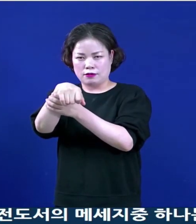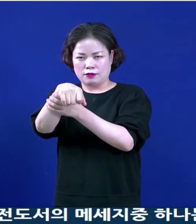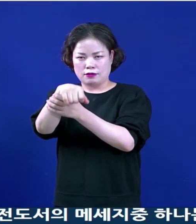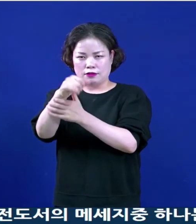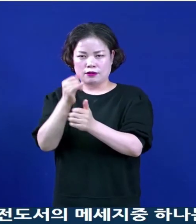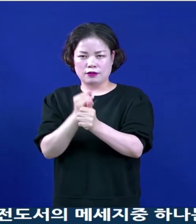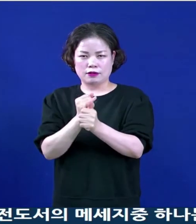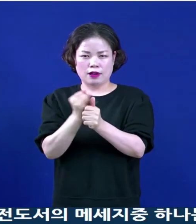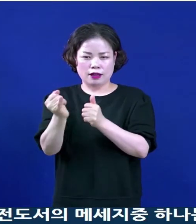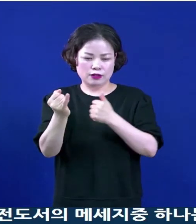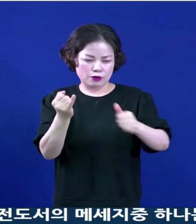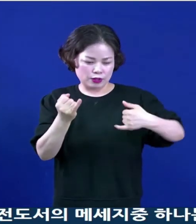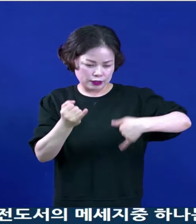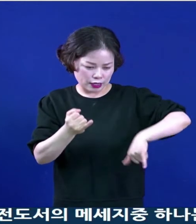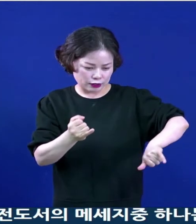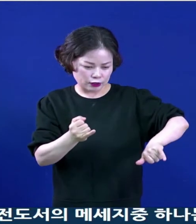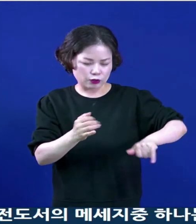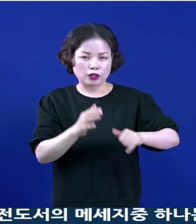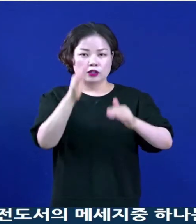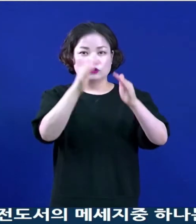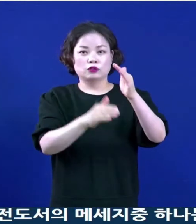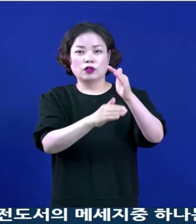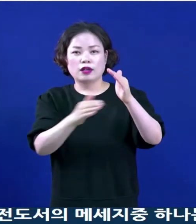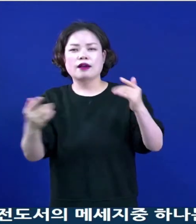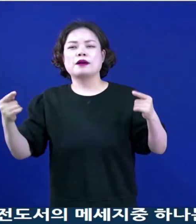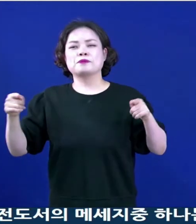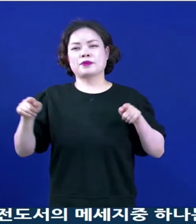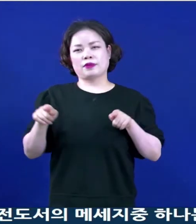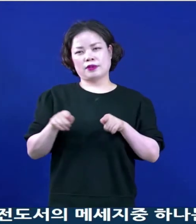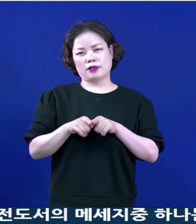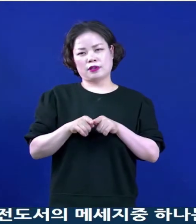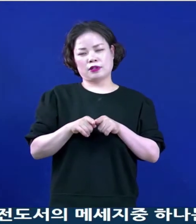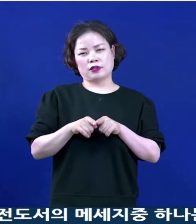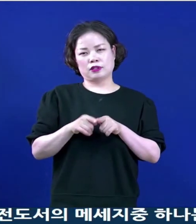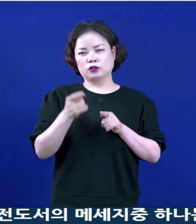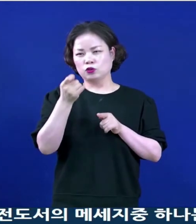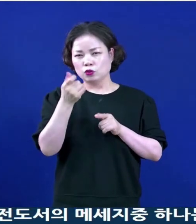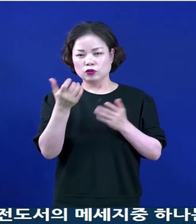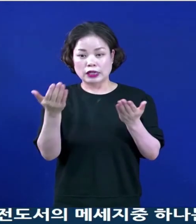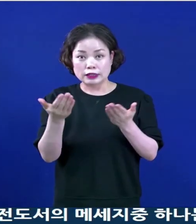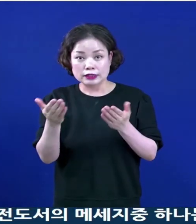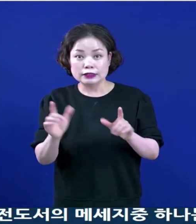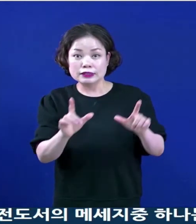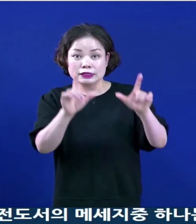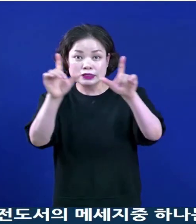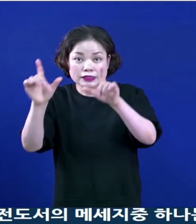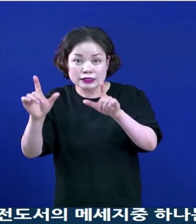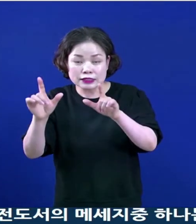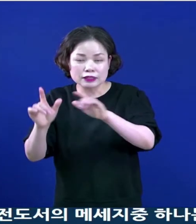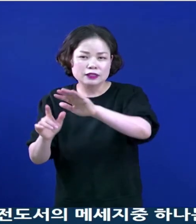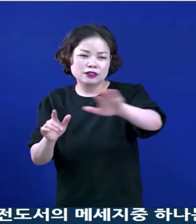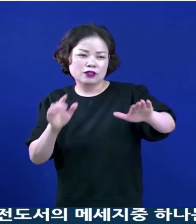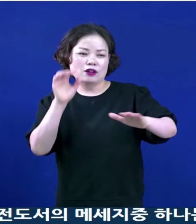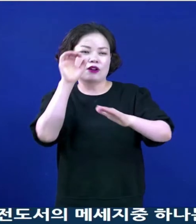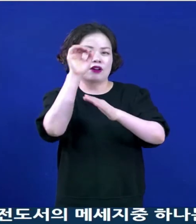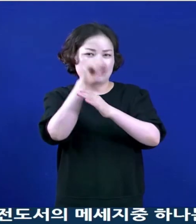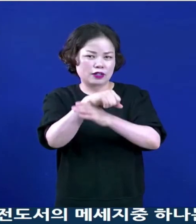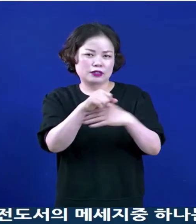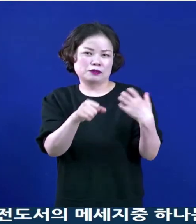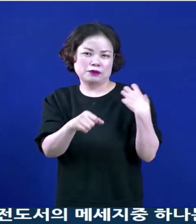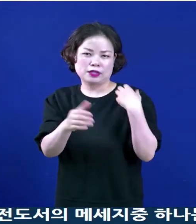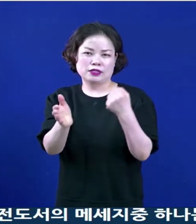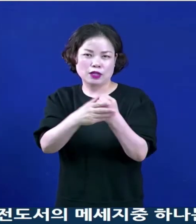아내와 자녀들과 성도들과 함께하는 그 소소한 삶이 너희들에게 허락하신 분복이기